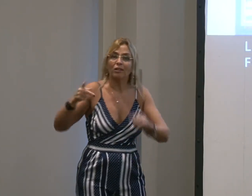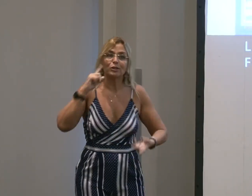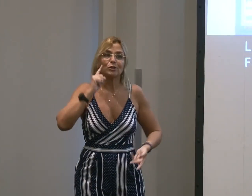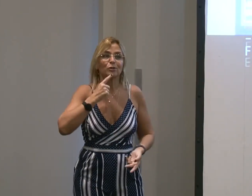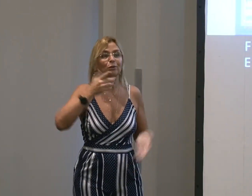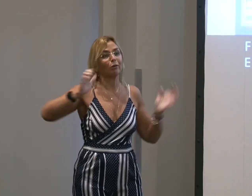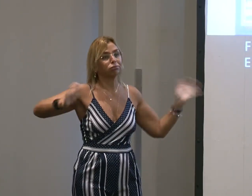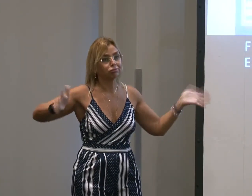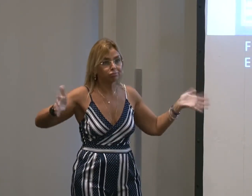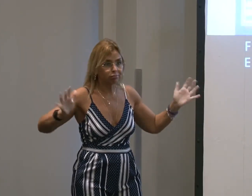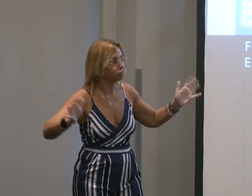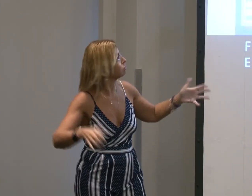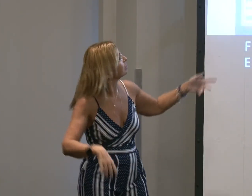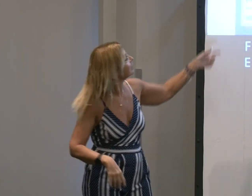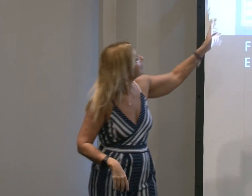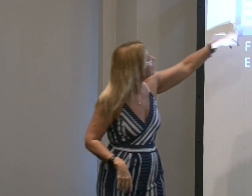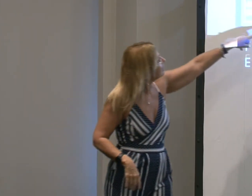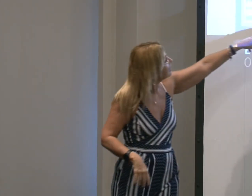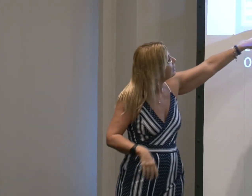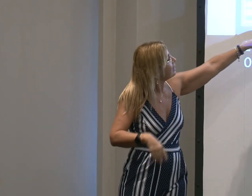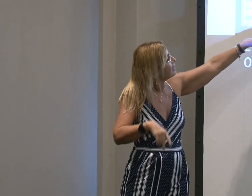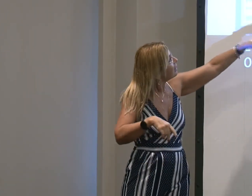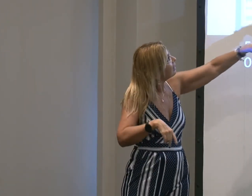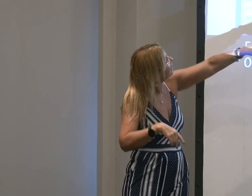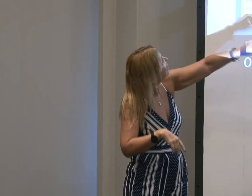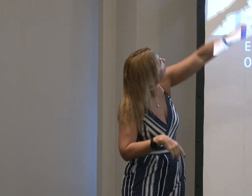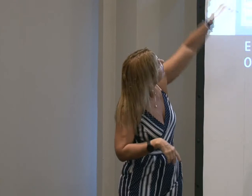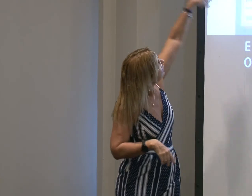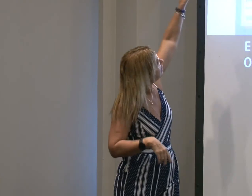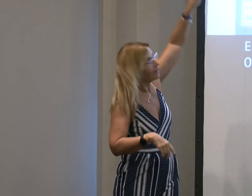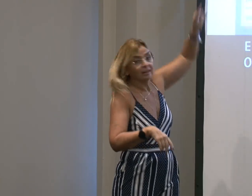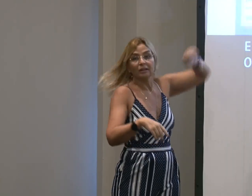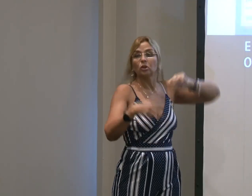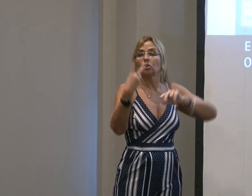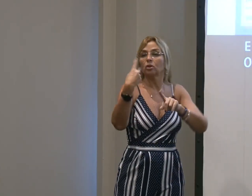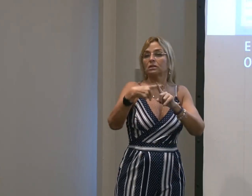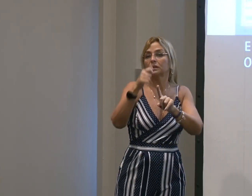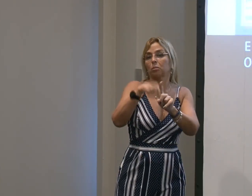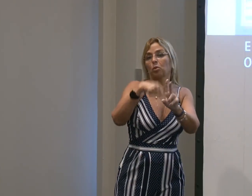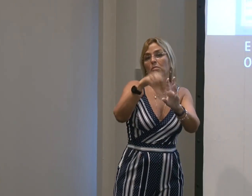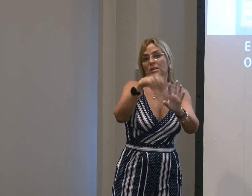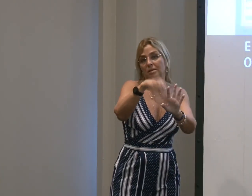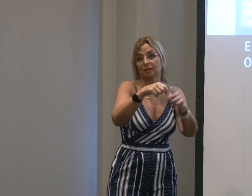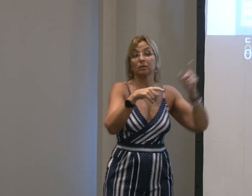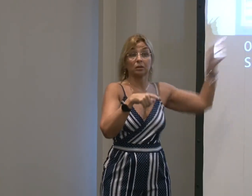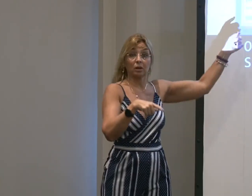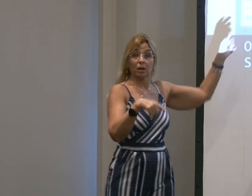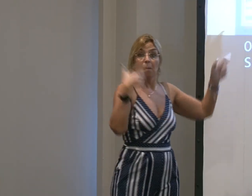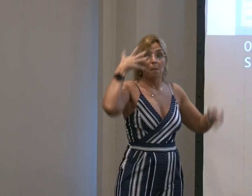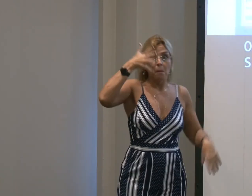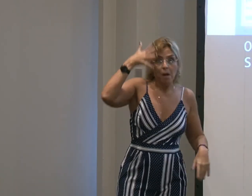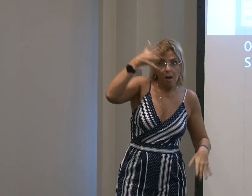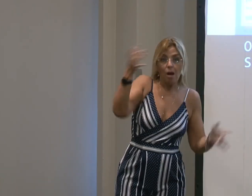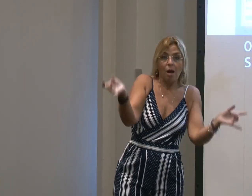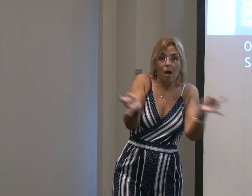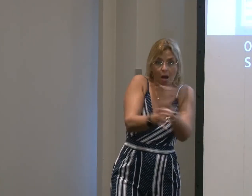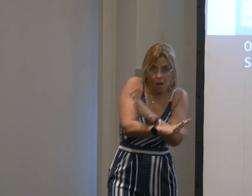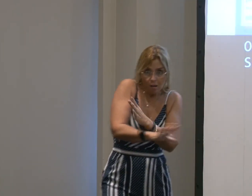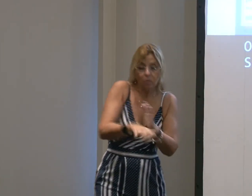continuem mantendo esse nível aumentando o nível de fluência deles. Então a gente tem vários encontros de 2 vezes